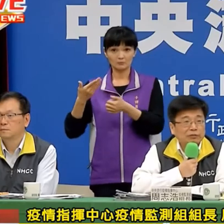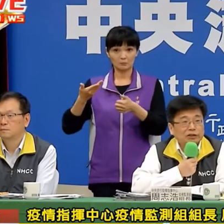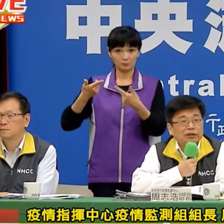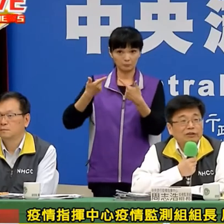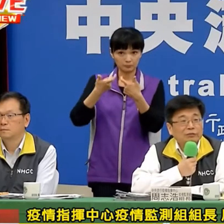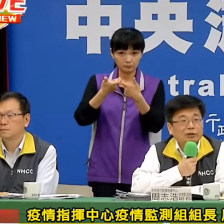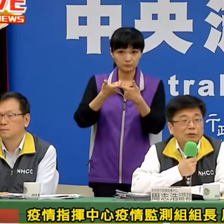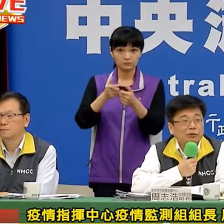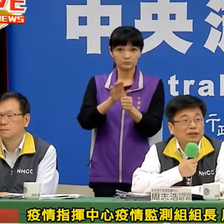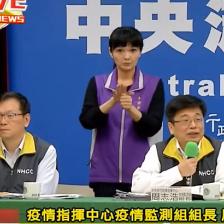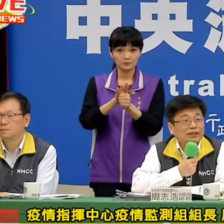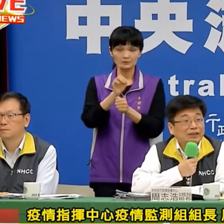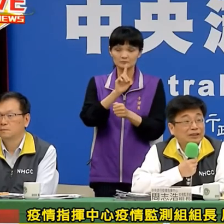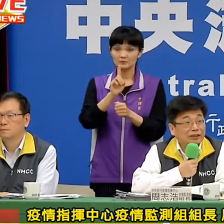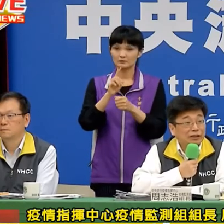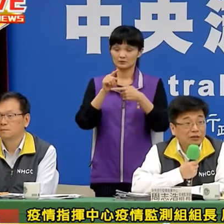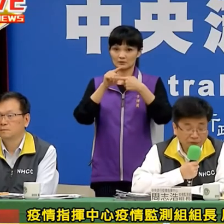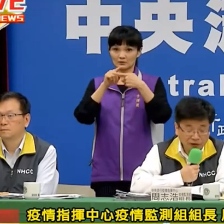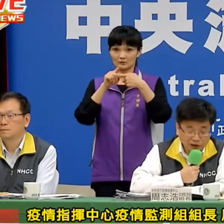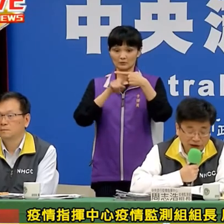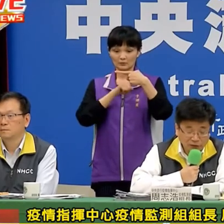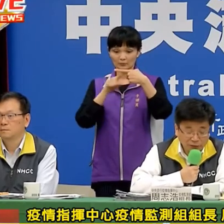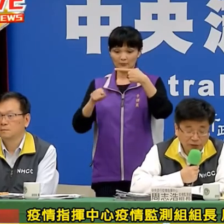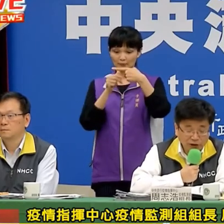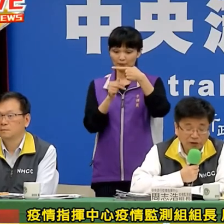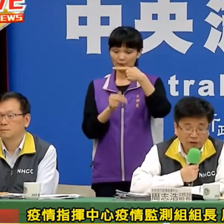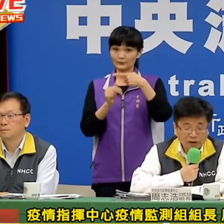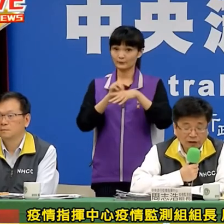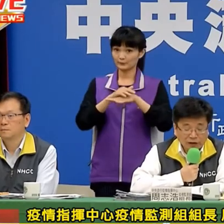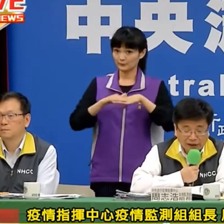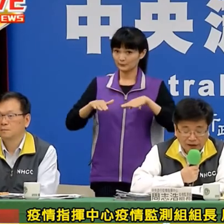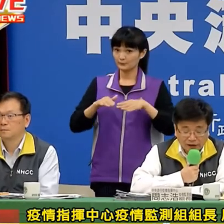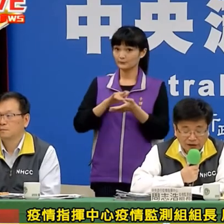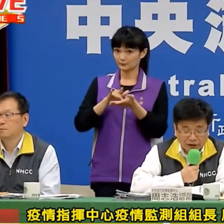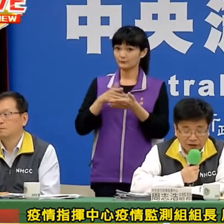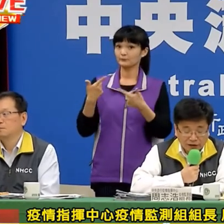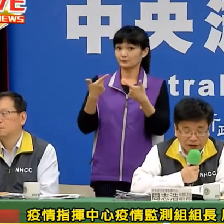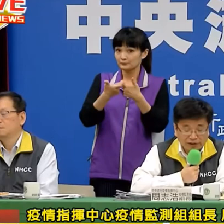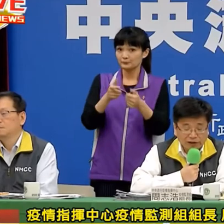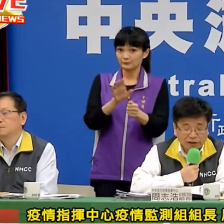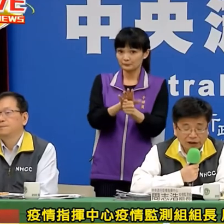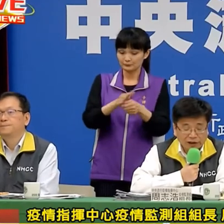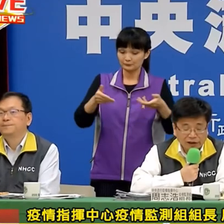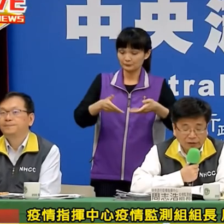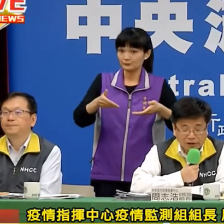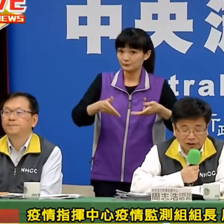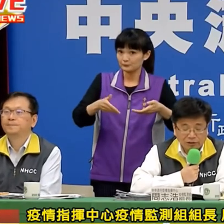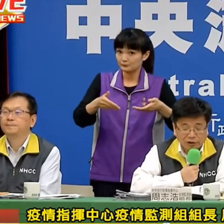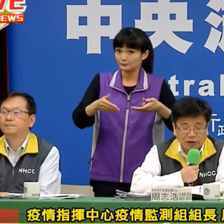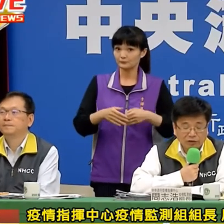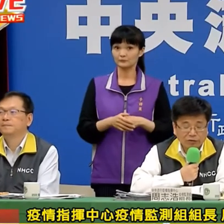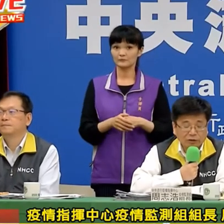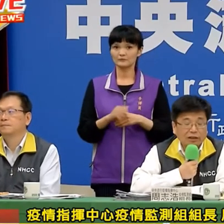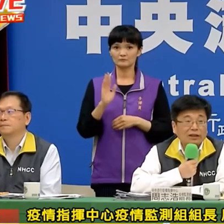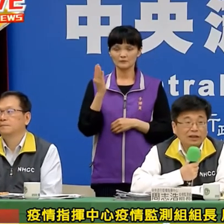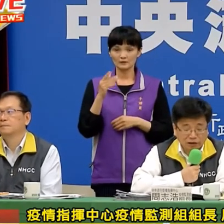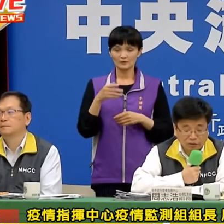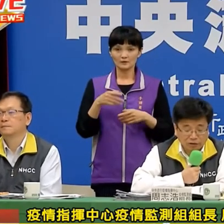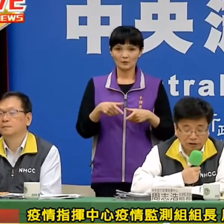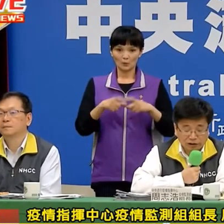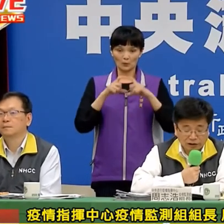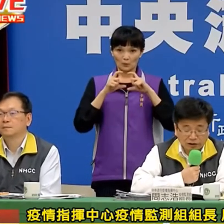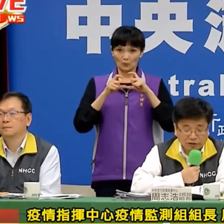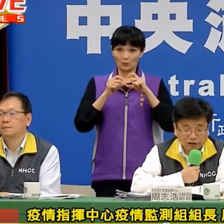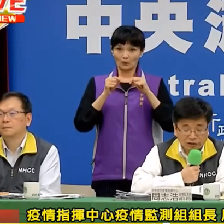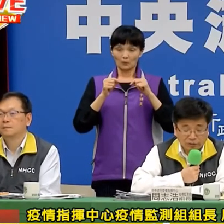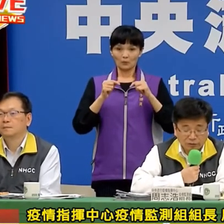是那个不晓得叫什么奎宁的那个哈、哦、那个药物哈、哦，那但是呢，他在情形没有好转了，他